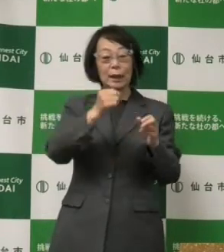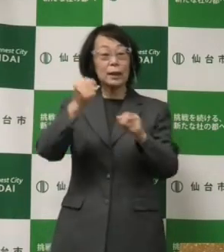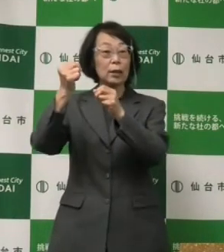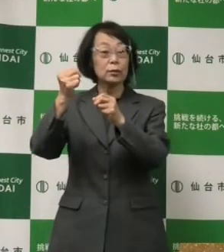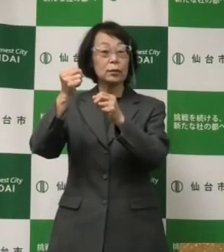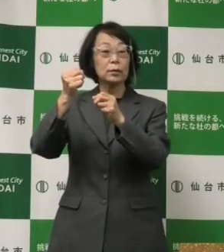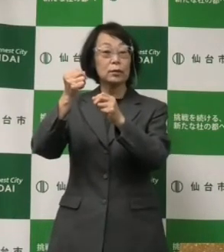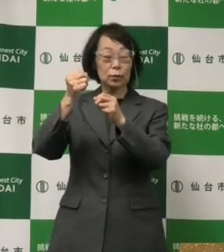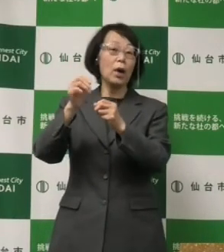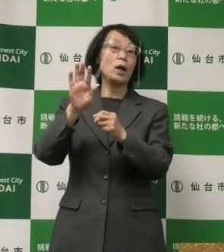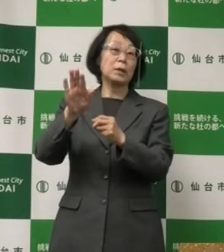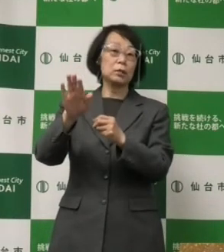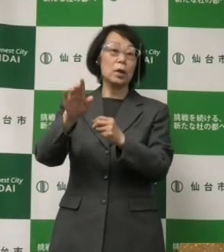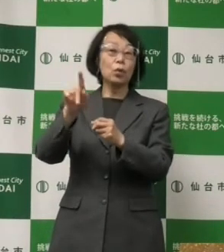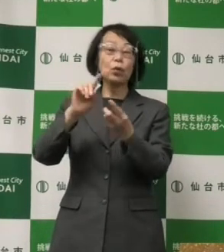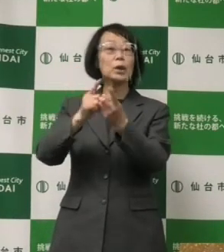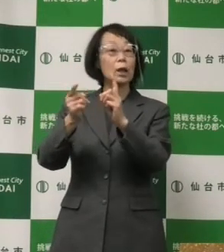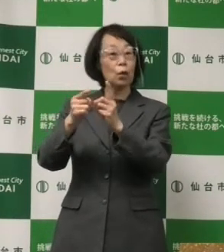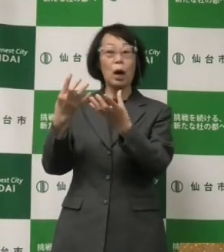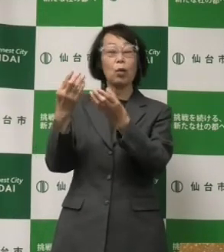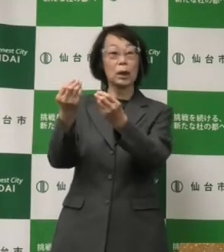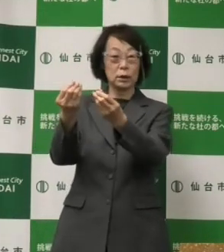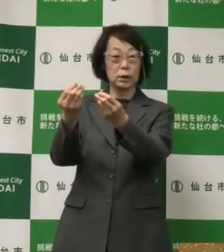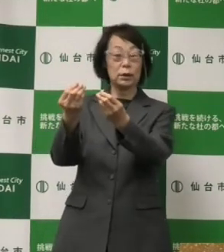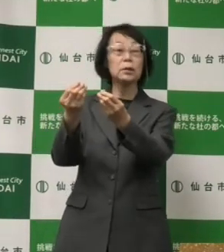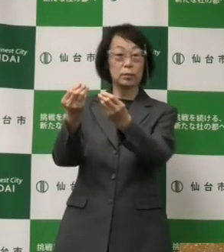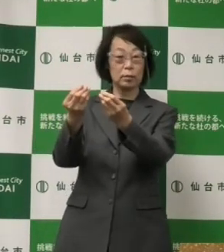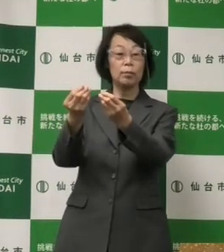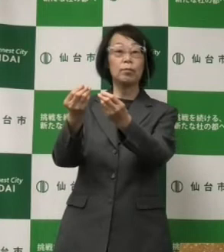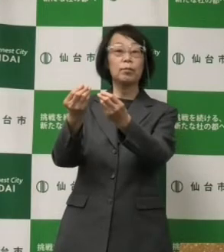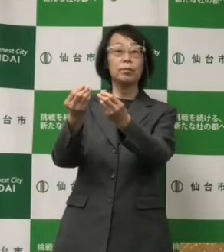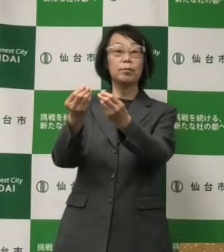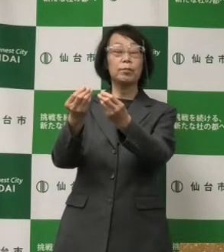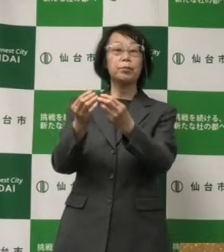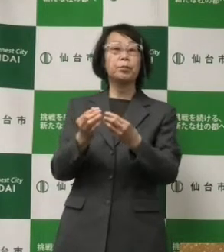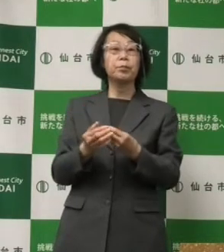ますので、そちらの方の対応というのは変わってございません。